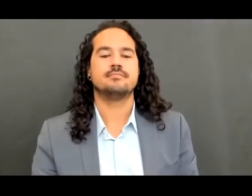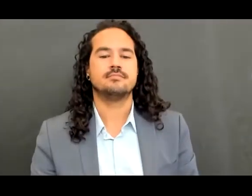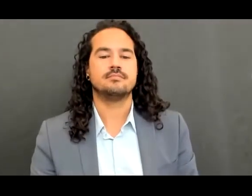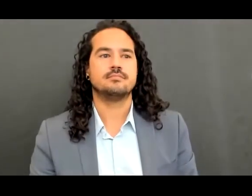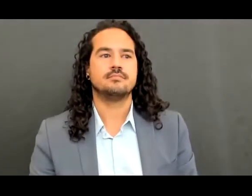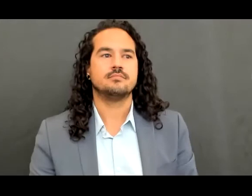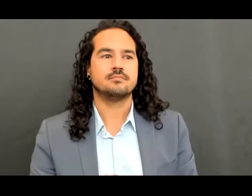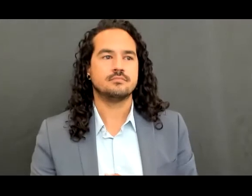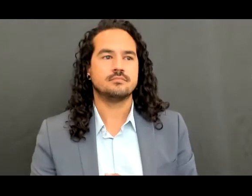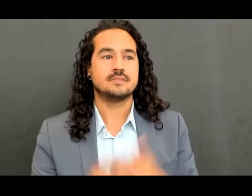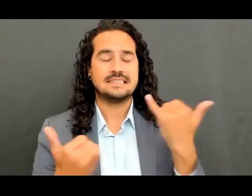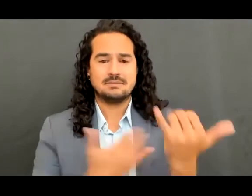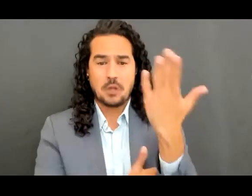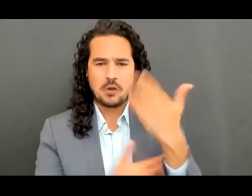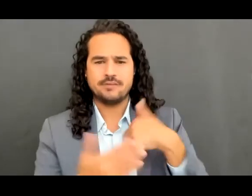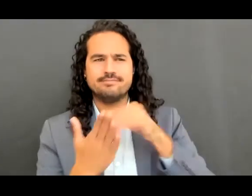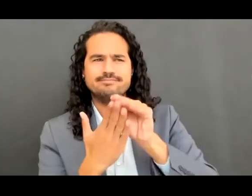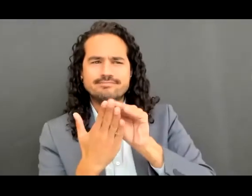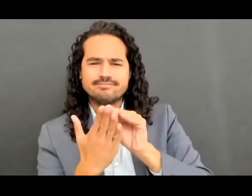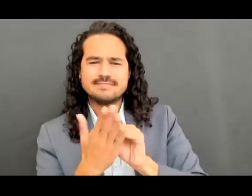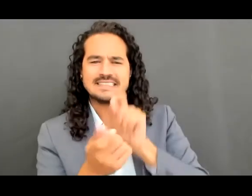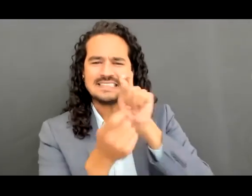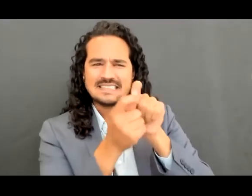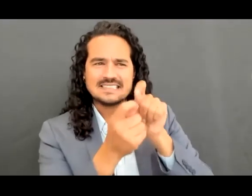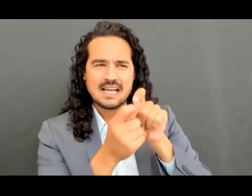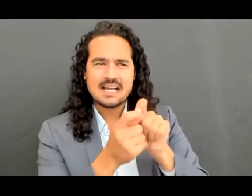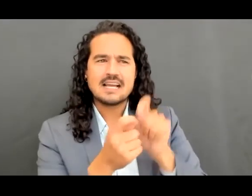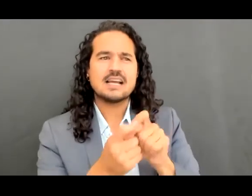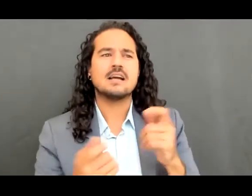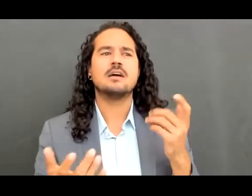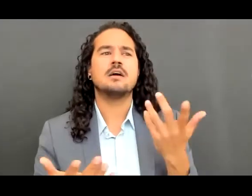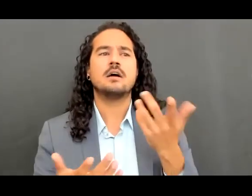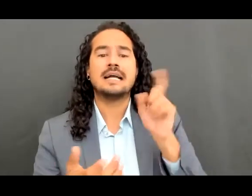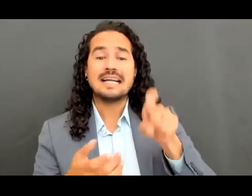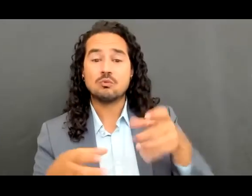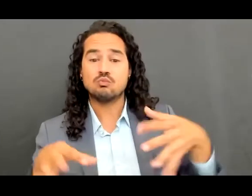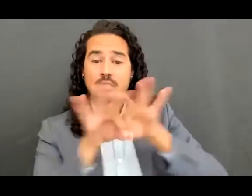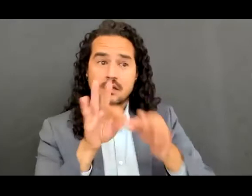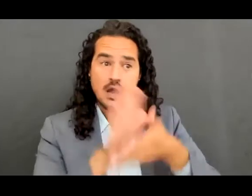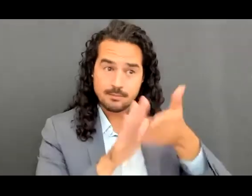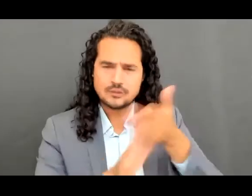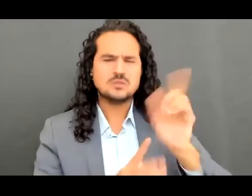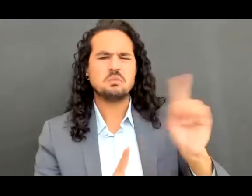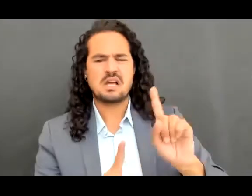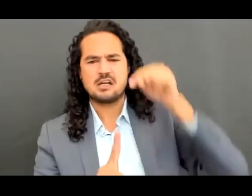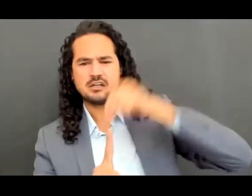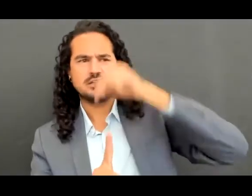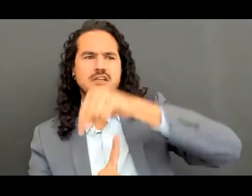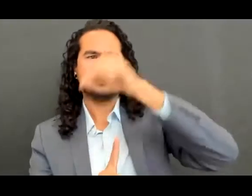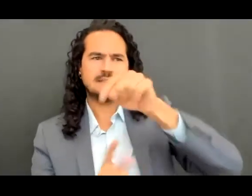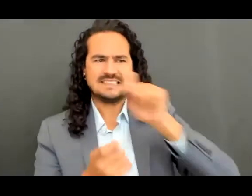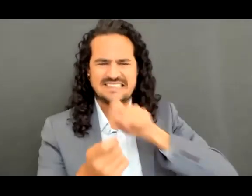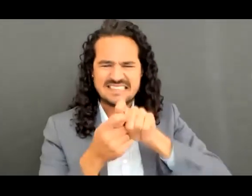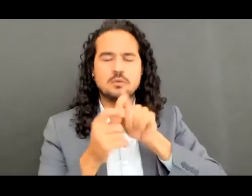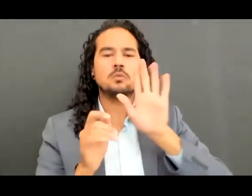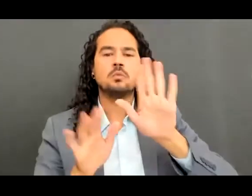detallada, nuestra mejor habilidad para ver qué es lo que, cómo estará el clima para las operaciones de